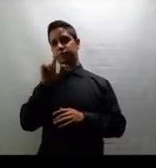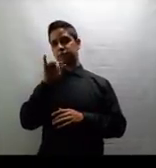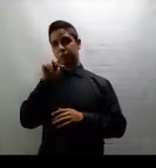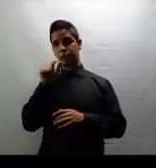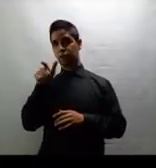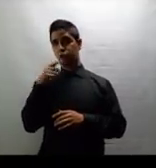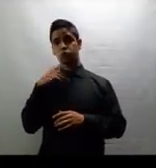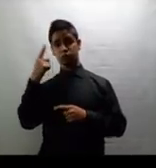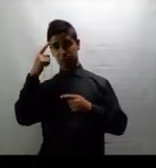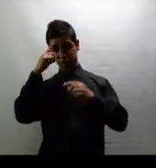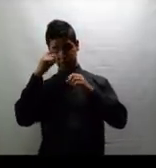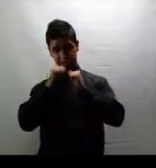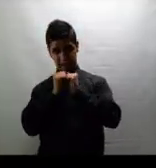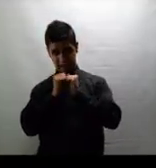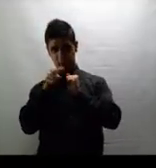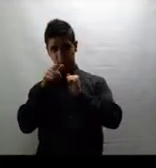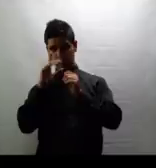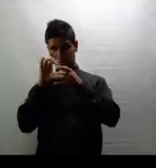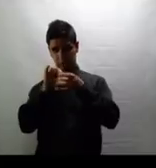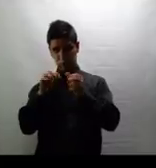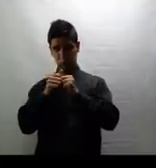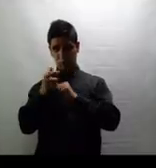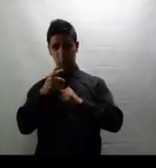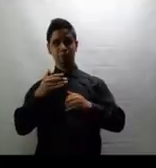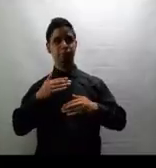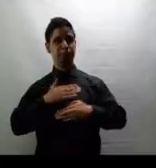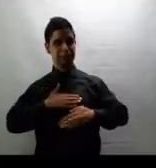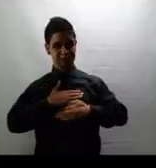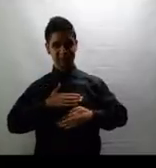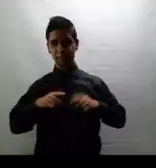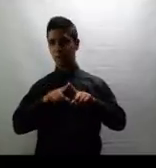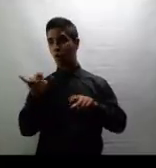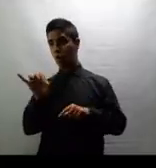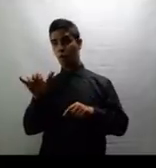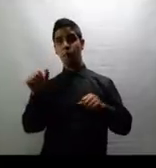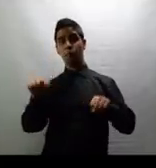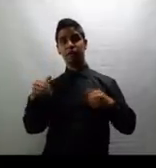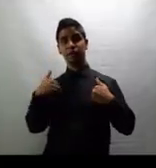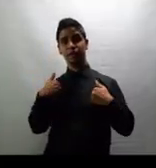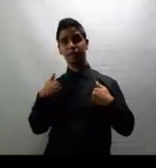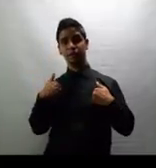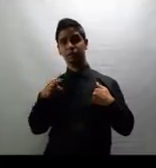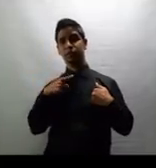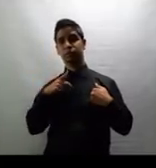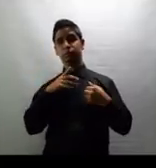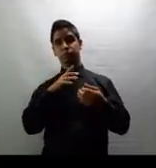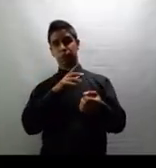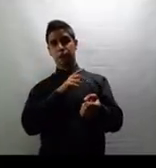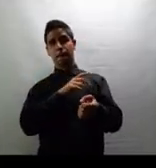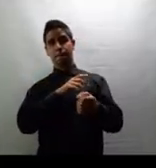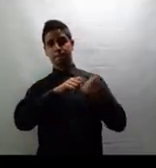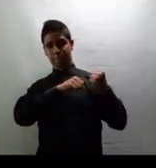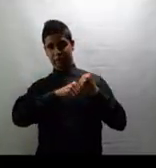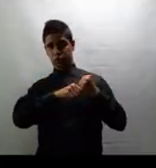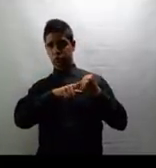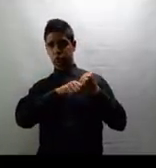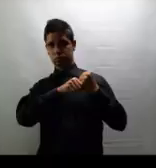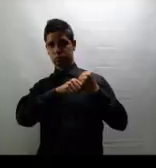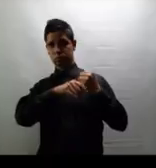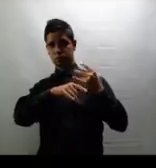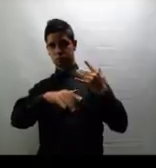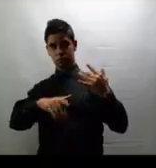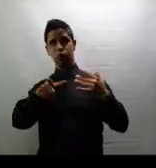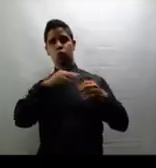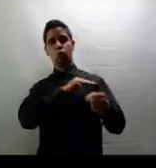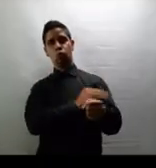la sensación de placer y bienestar pero además te permite distensionar tus músculos soltar lo mío